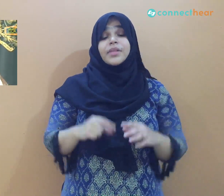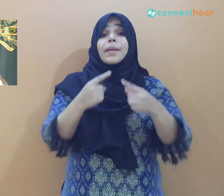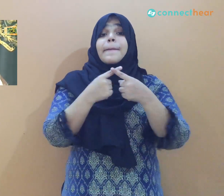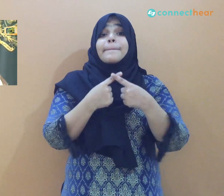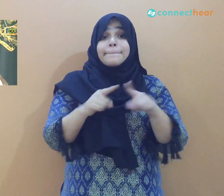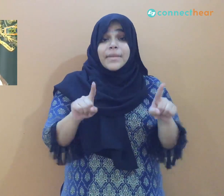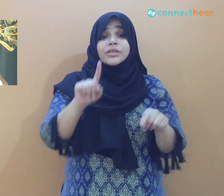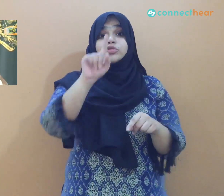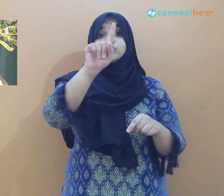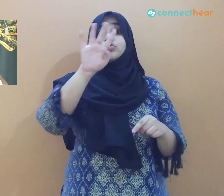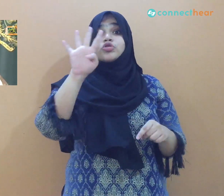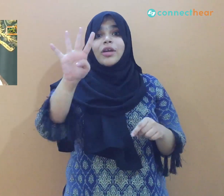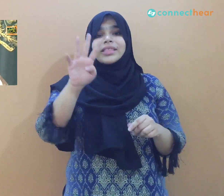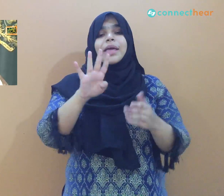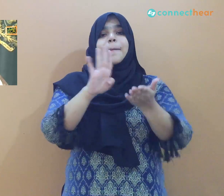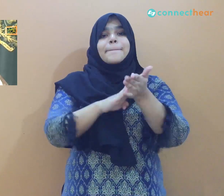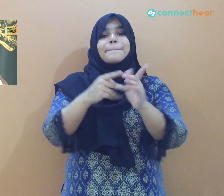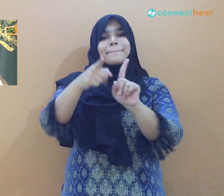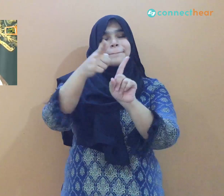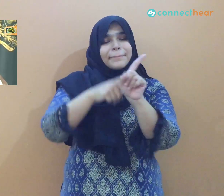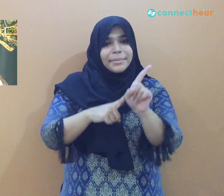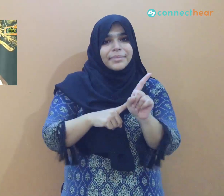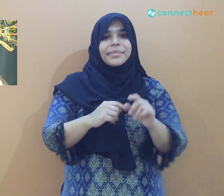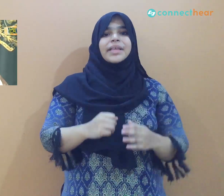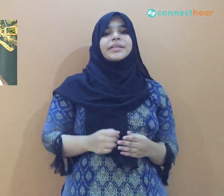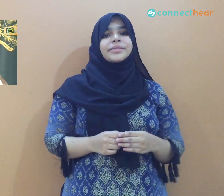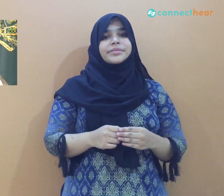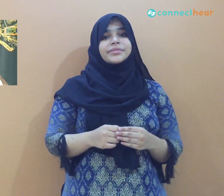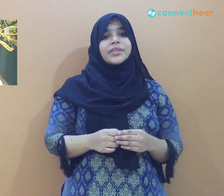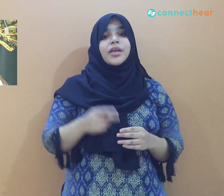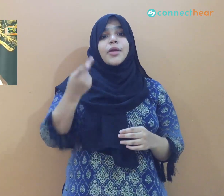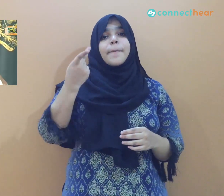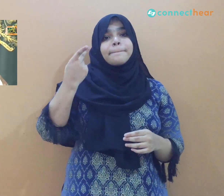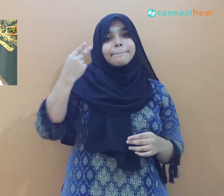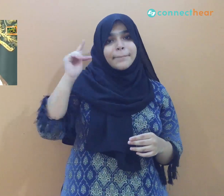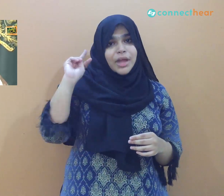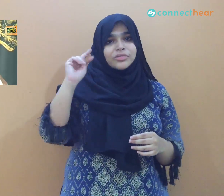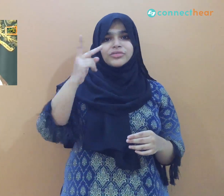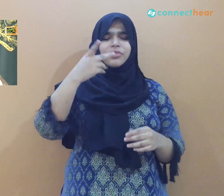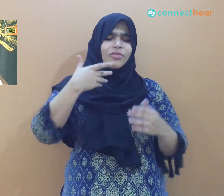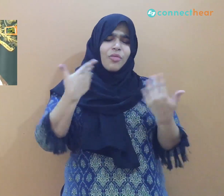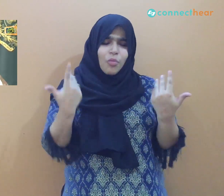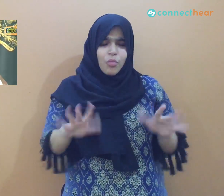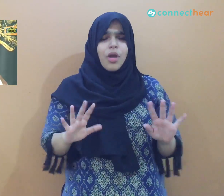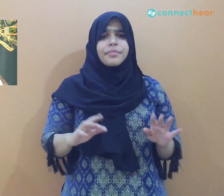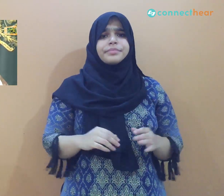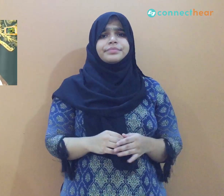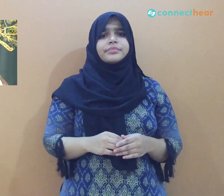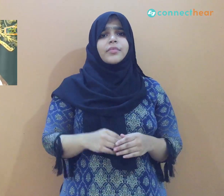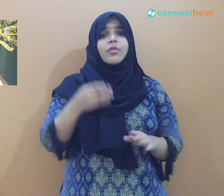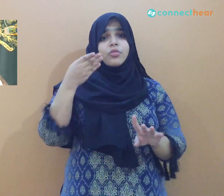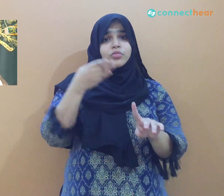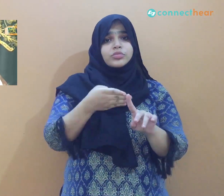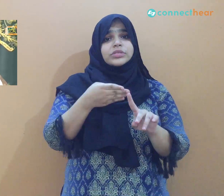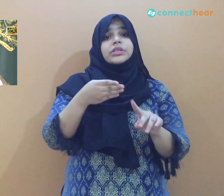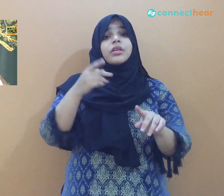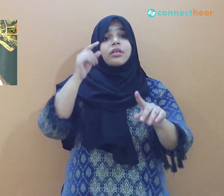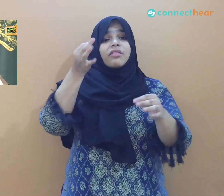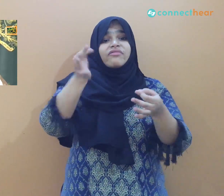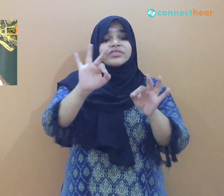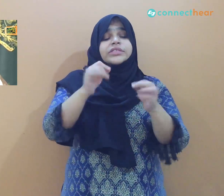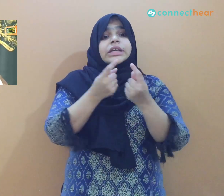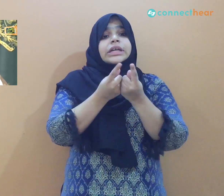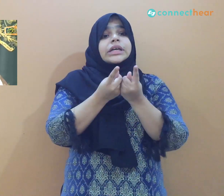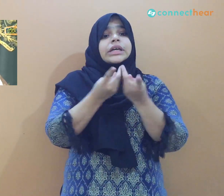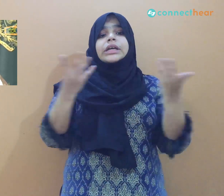اب 14 میں جو ہم نے جو پرسوں گزری, اس میں ہمارے کیسز انفیکٹڈ کتنے